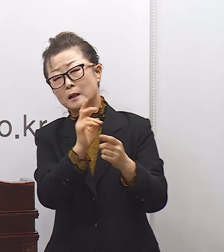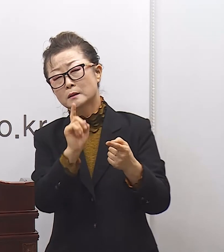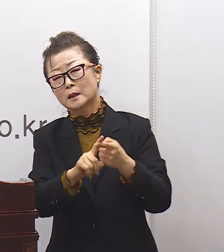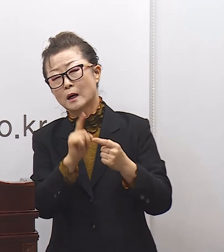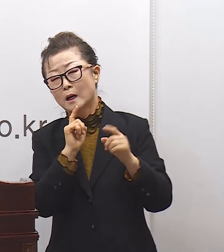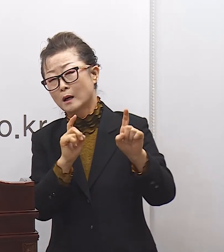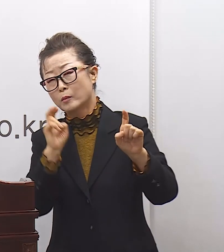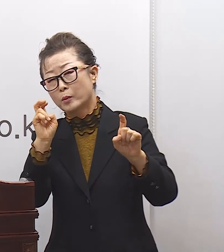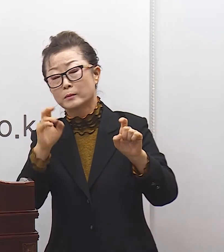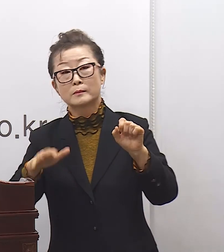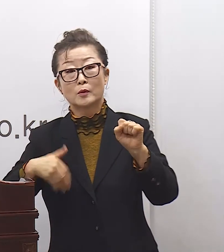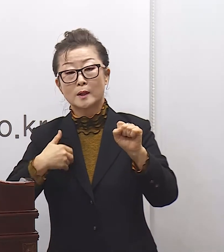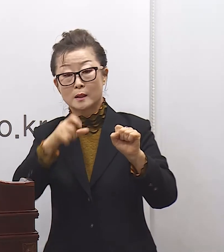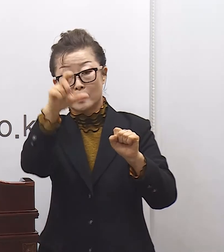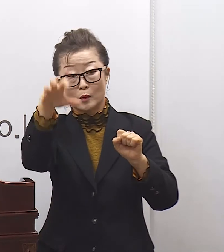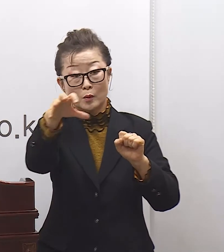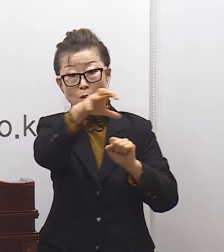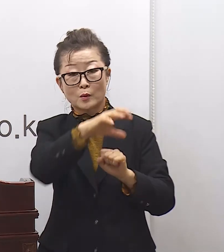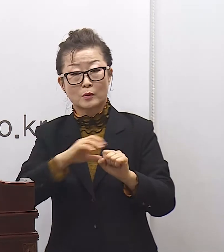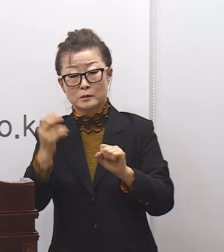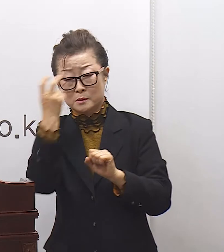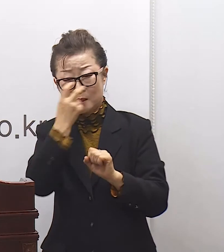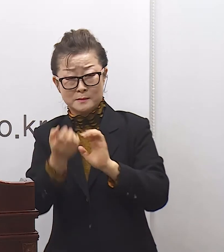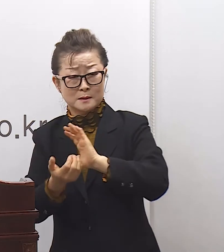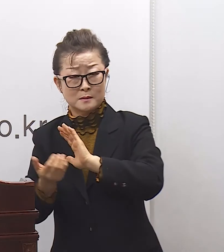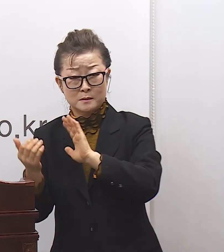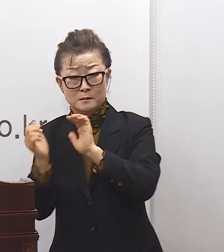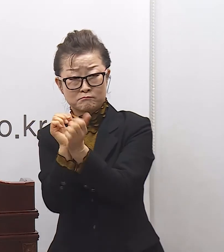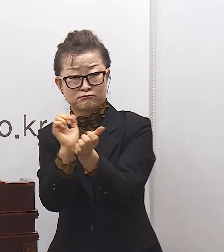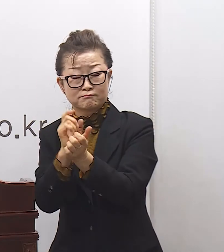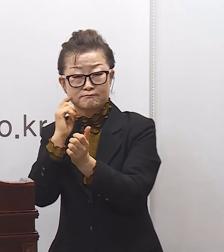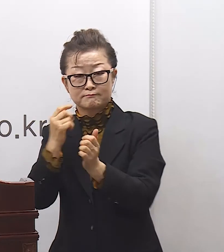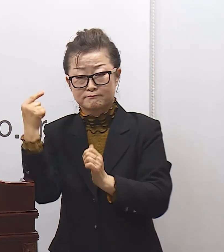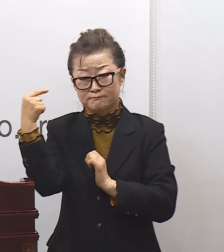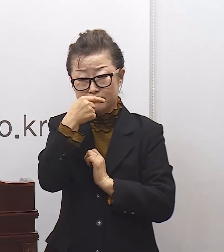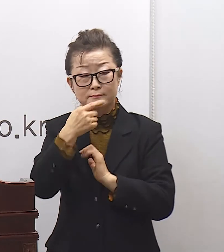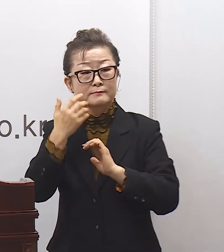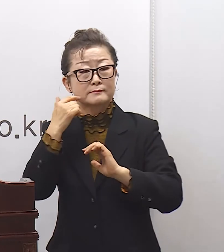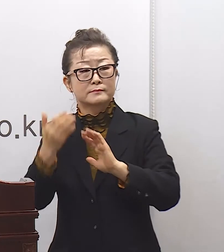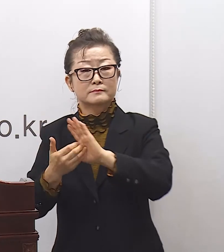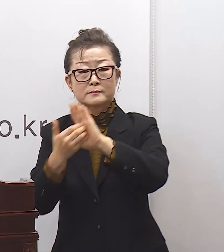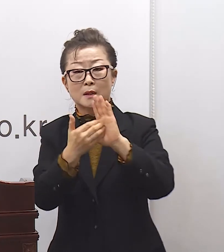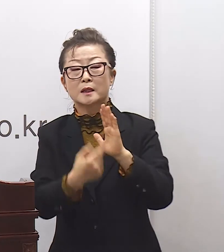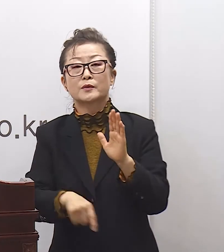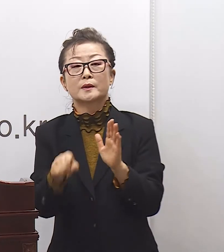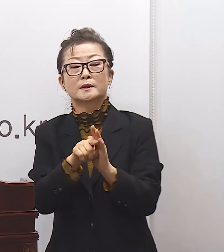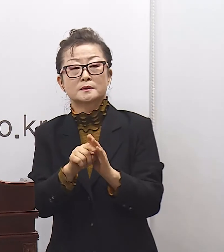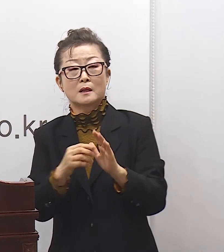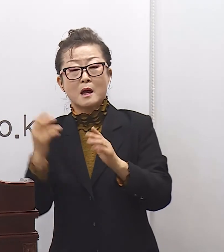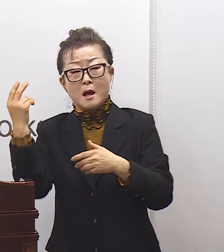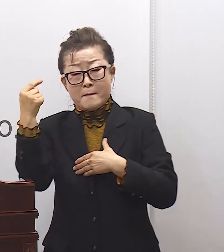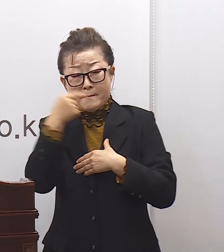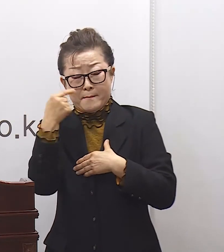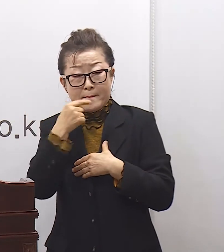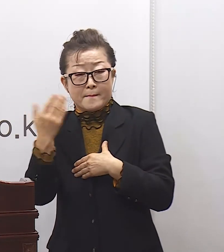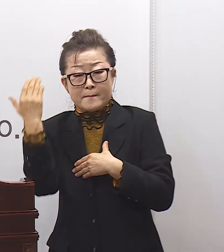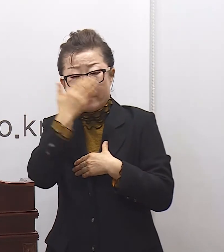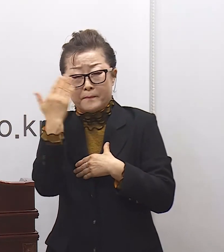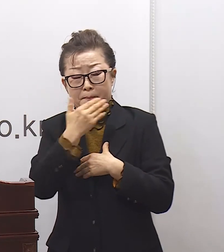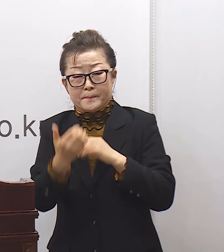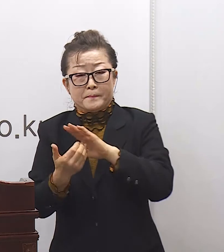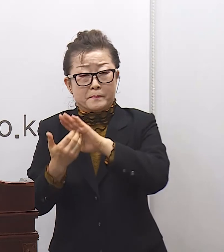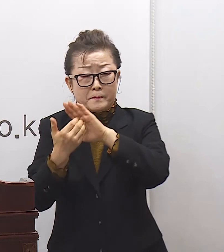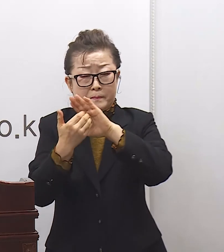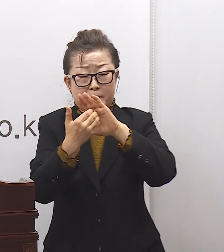모를 지역사회 감염을 철저히 차단하기 위해 방역을 대폭 강화하도록